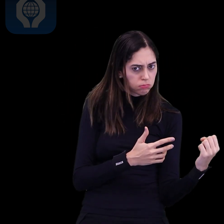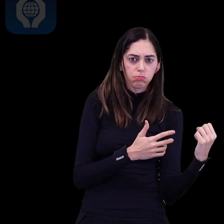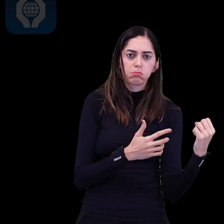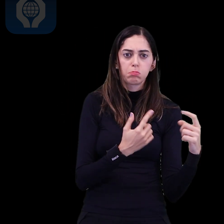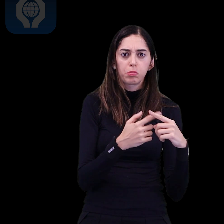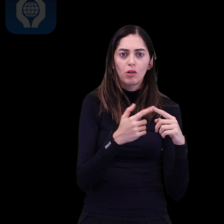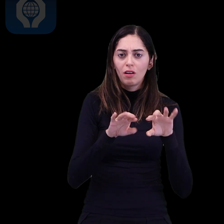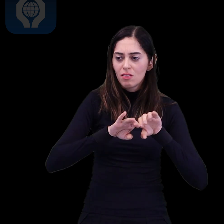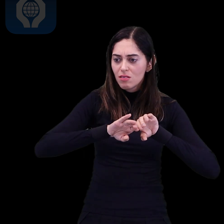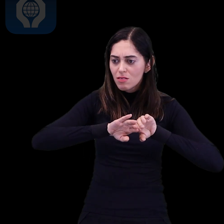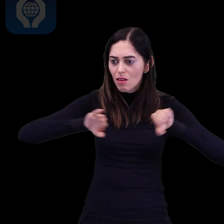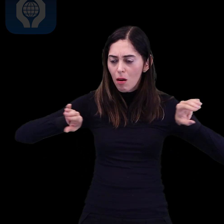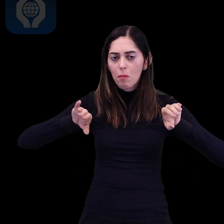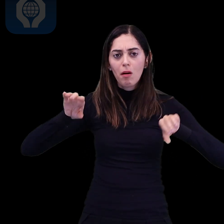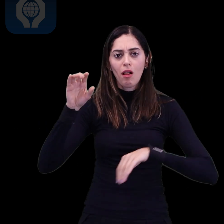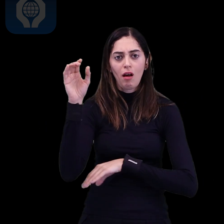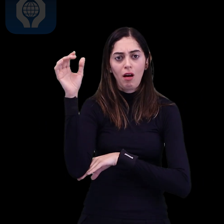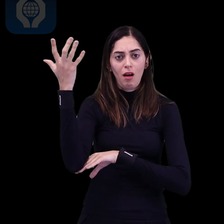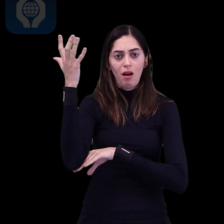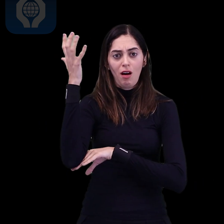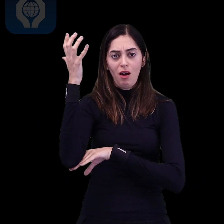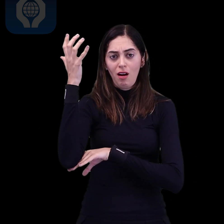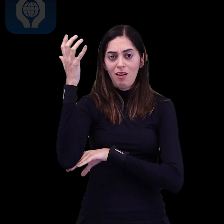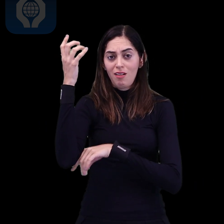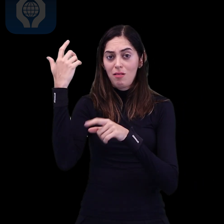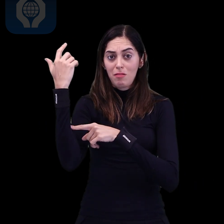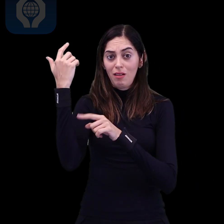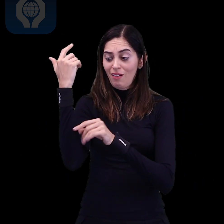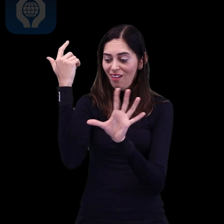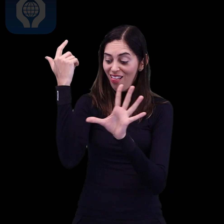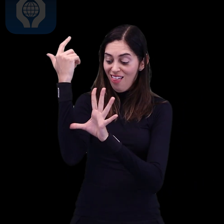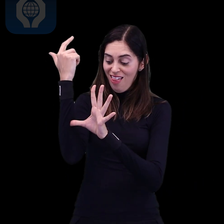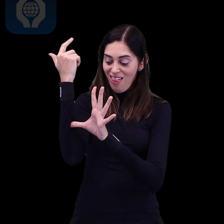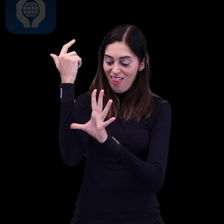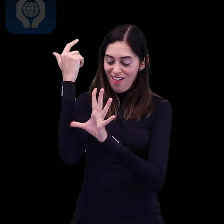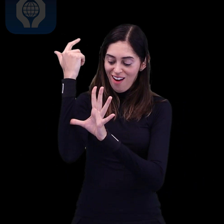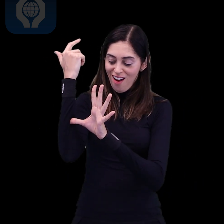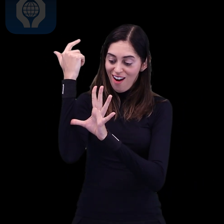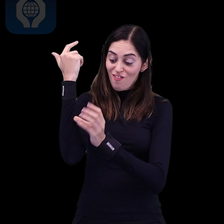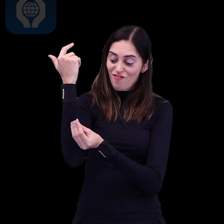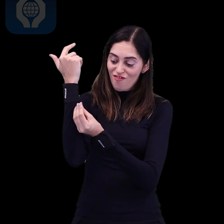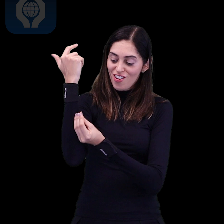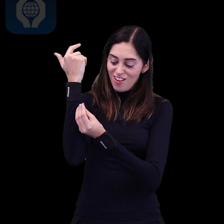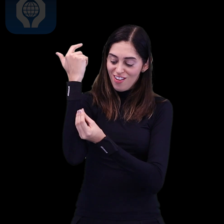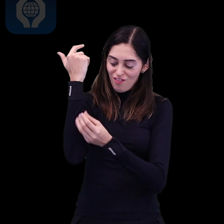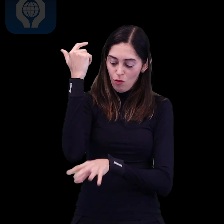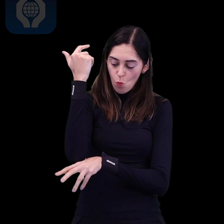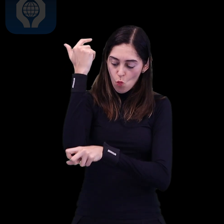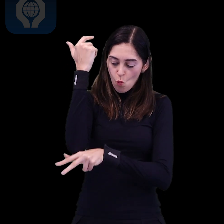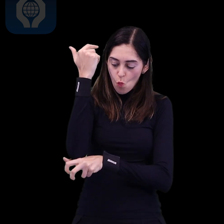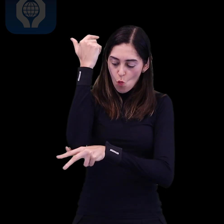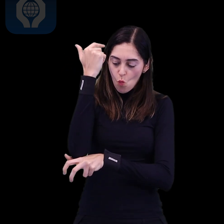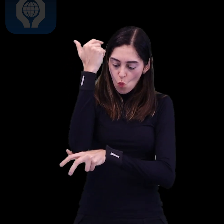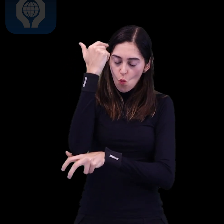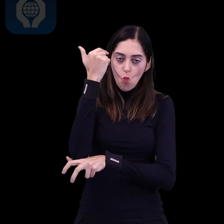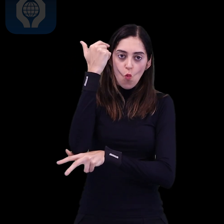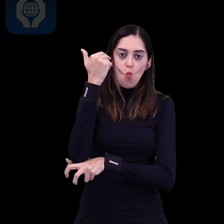ficou separado da árvore, não pode receber o que precisa para continuar vivo. Ele foi cortado de sua fonte de